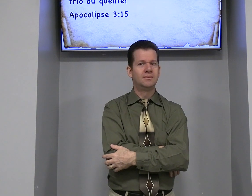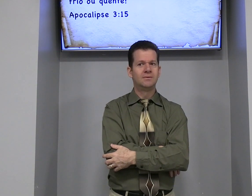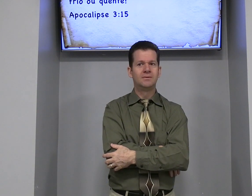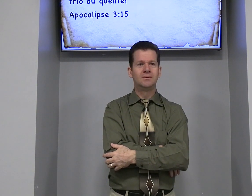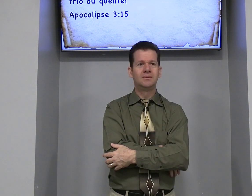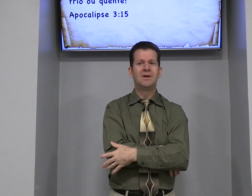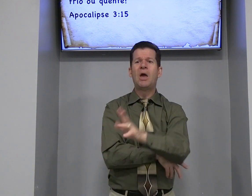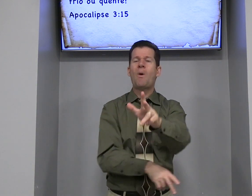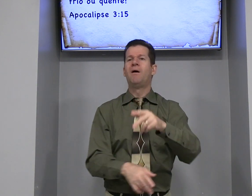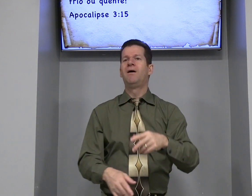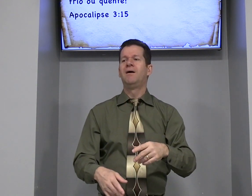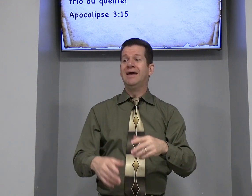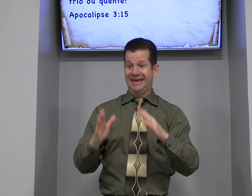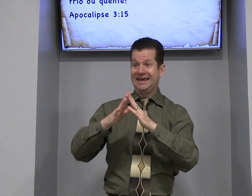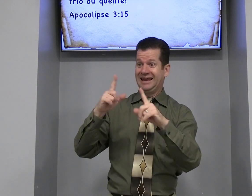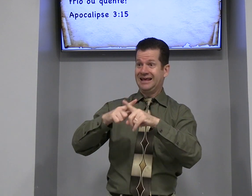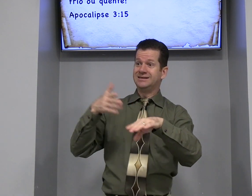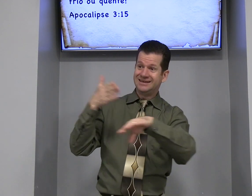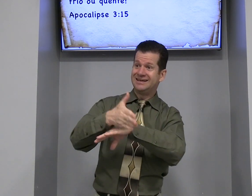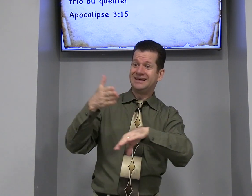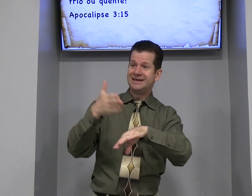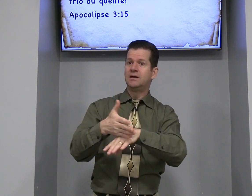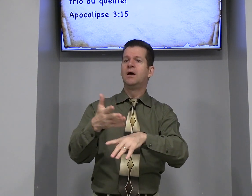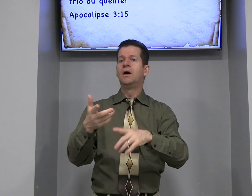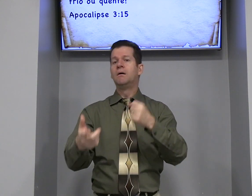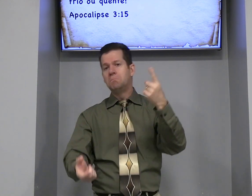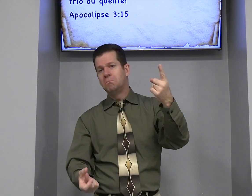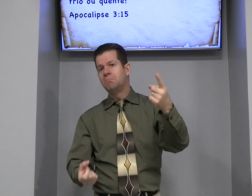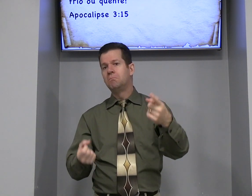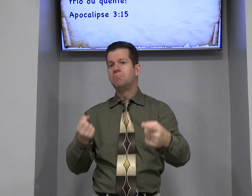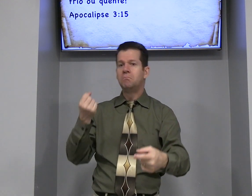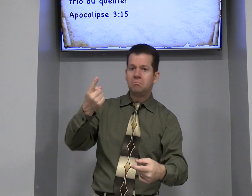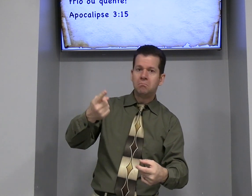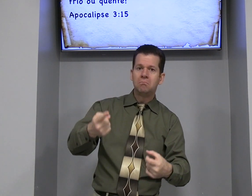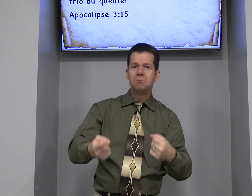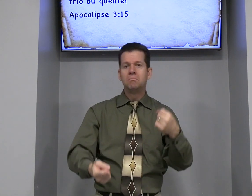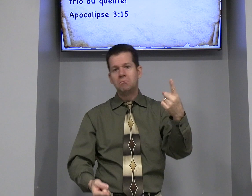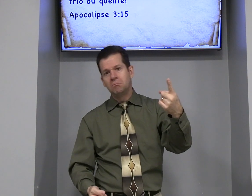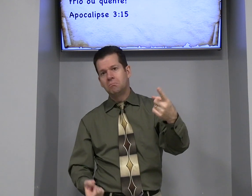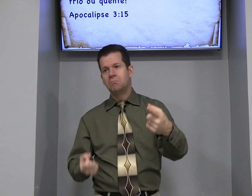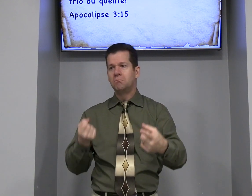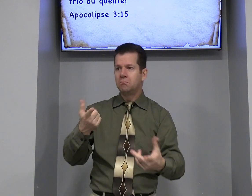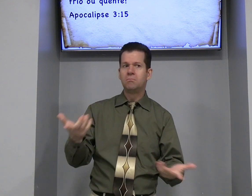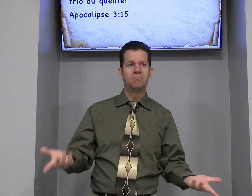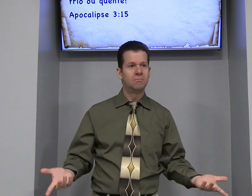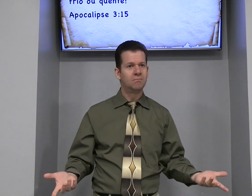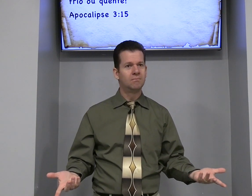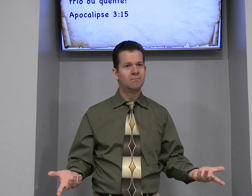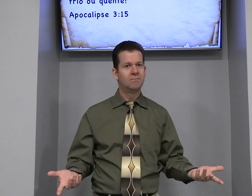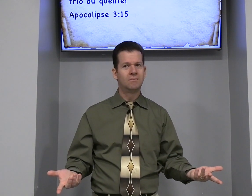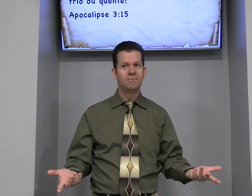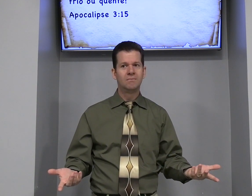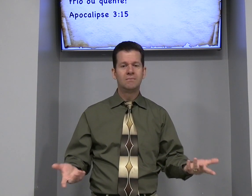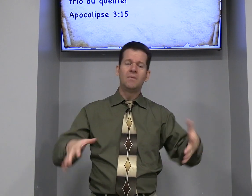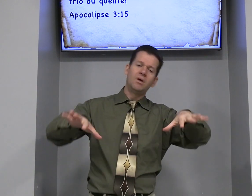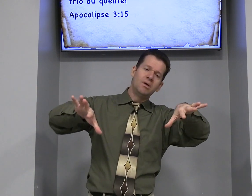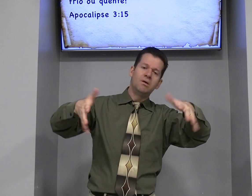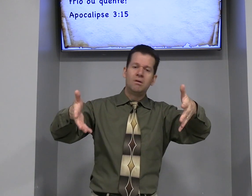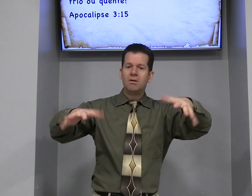Eles não eram firmes. Eles frequentavam a igreja de vez em quando, esporádico.